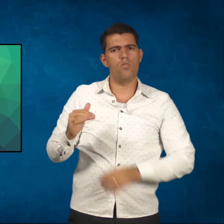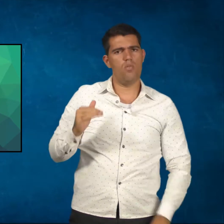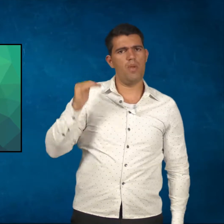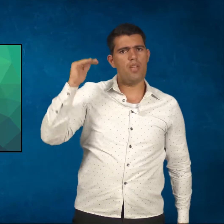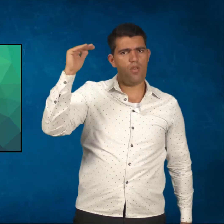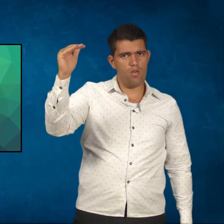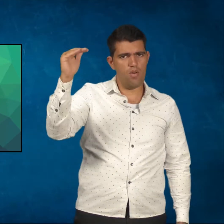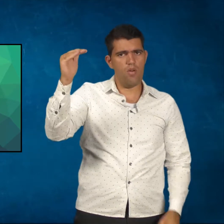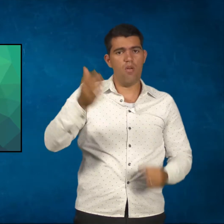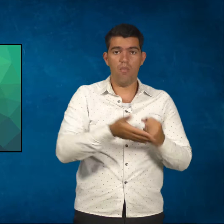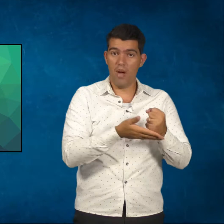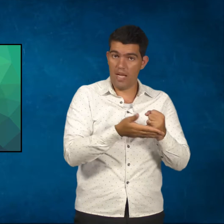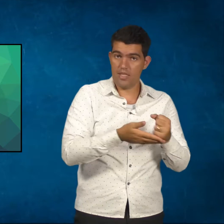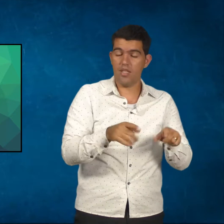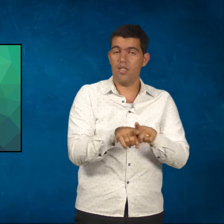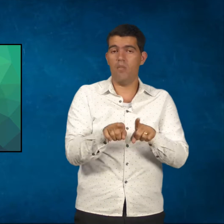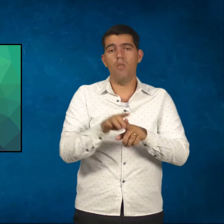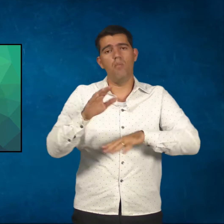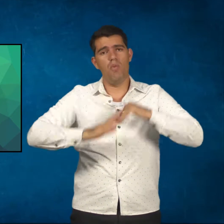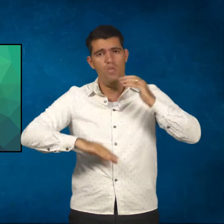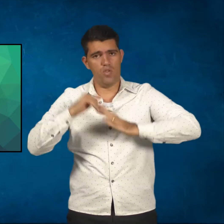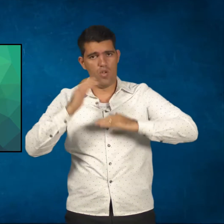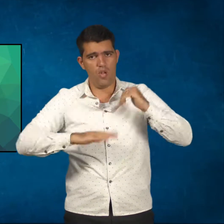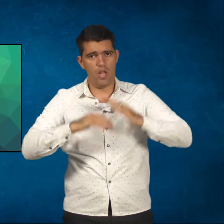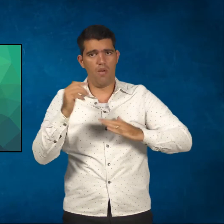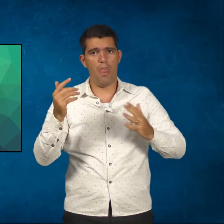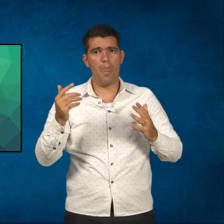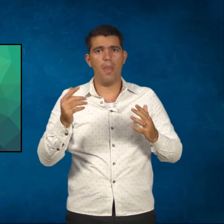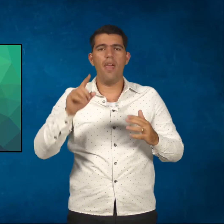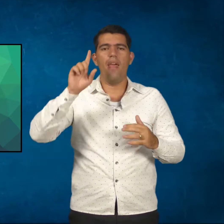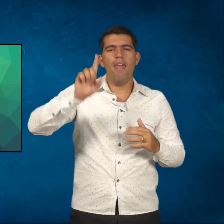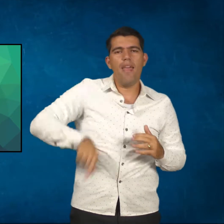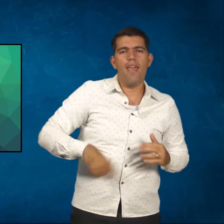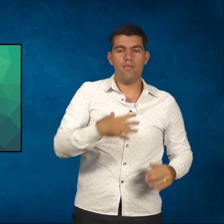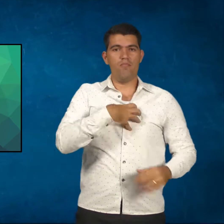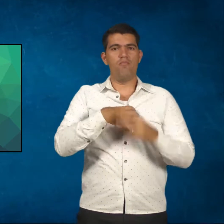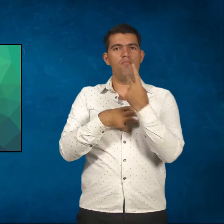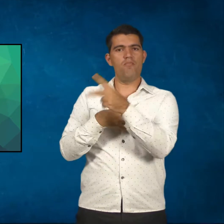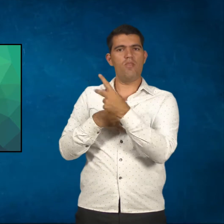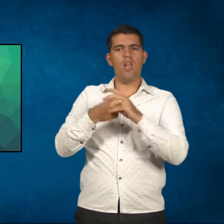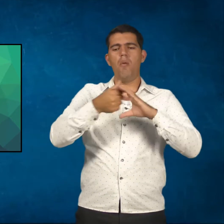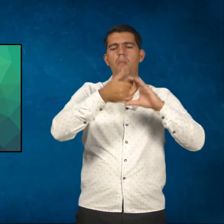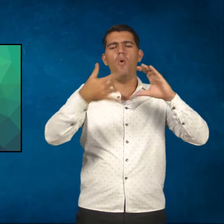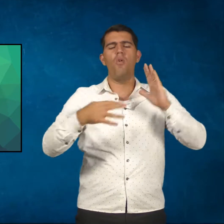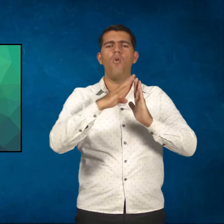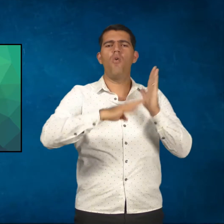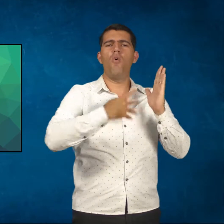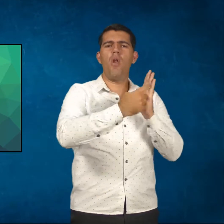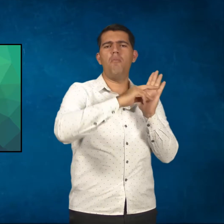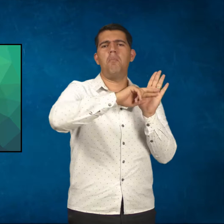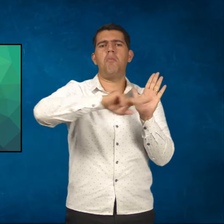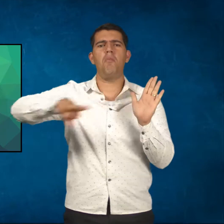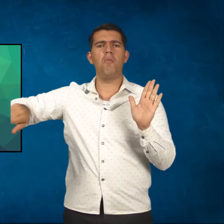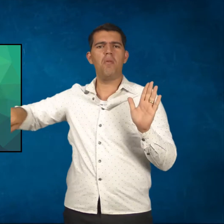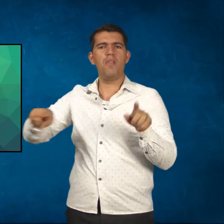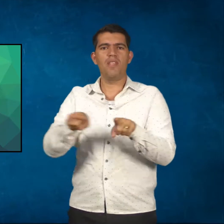superior, básica e profissional, com natureza pluricurricular e